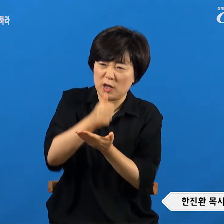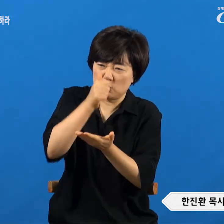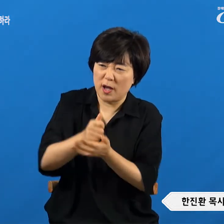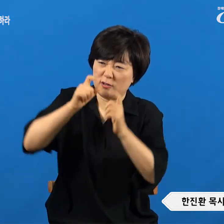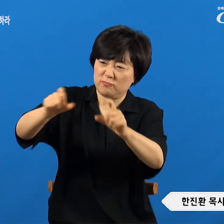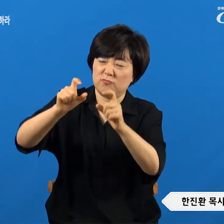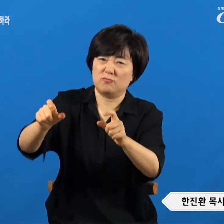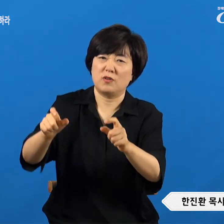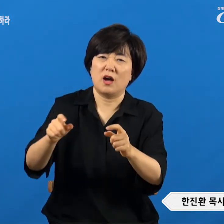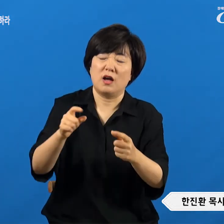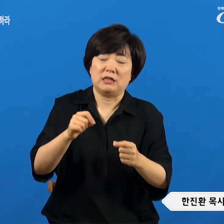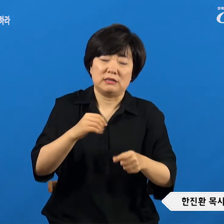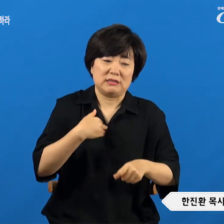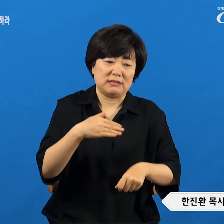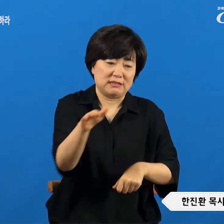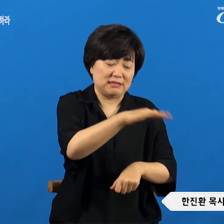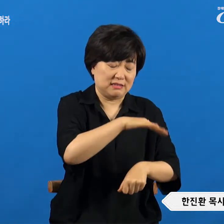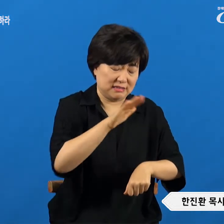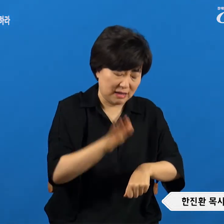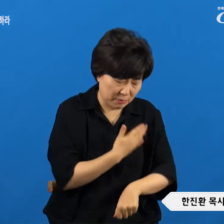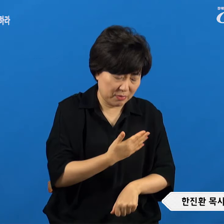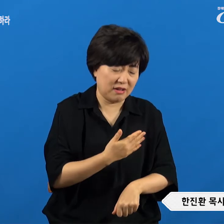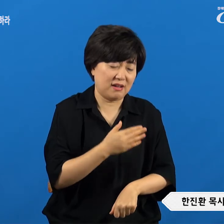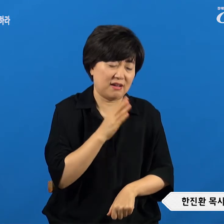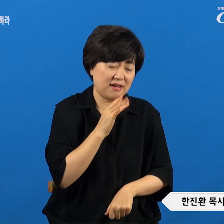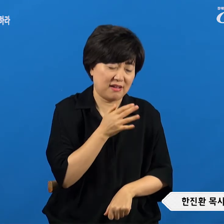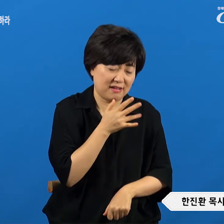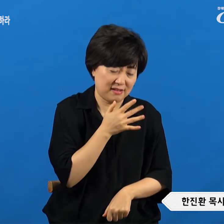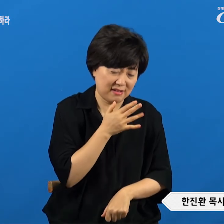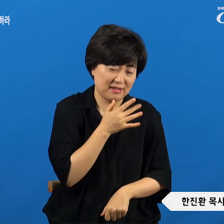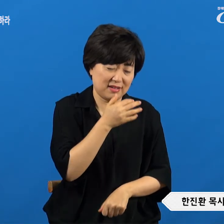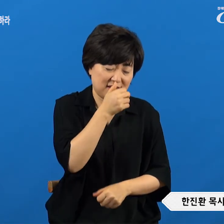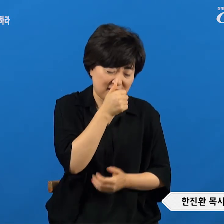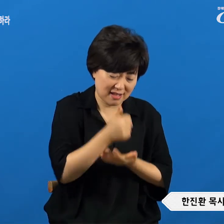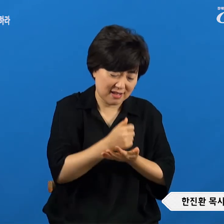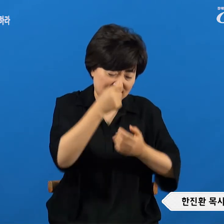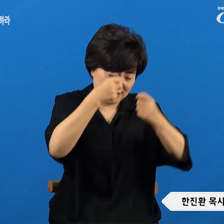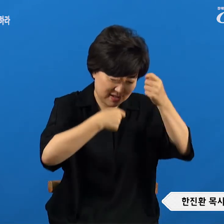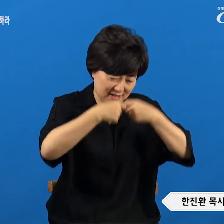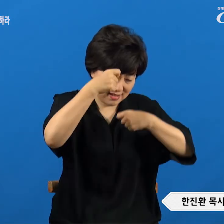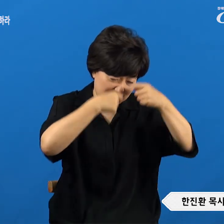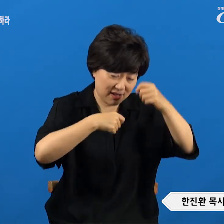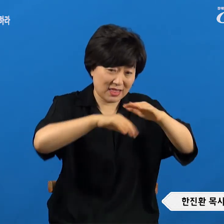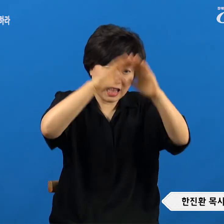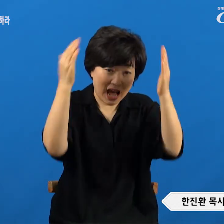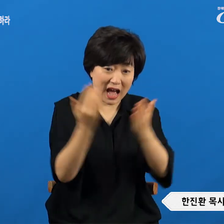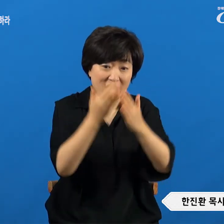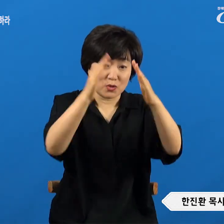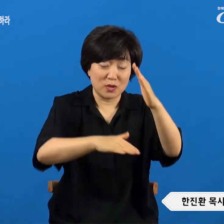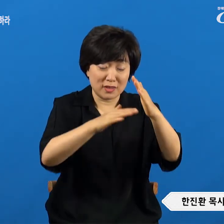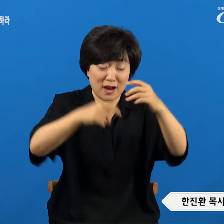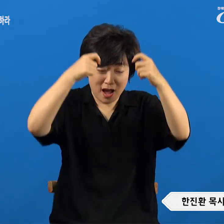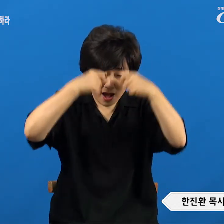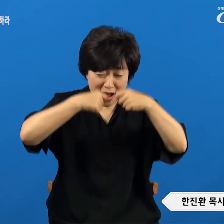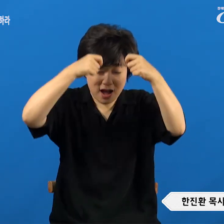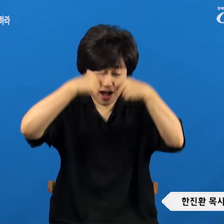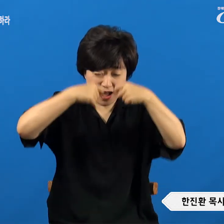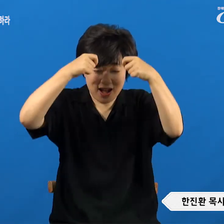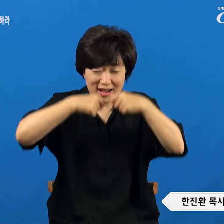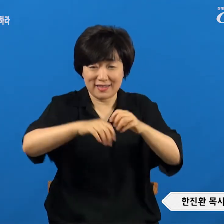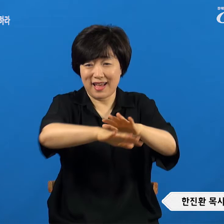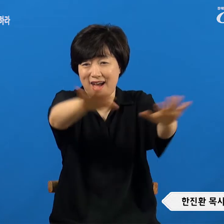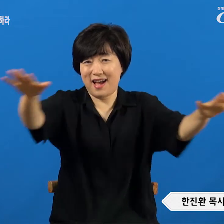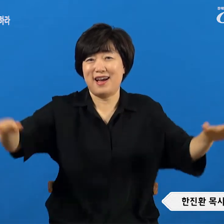잘못을 회개하면서 눈물을 쏟았습니다. 온 교회가 훌쩍거리면서 눈물 바다가 됐습니다.